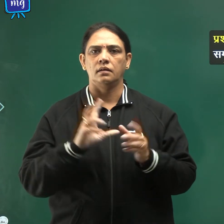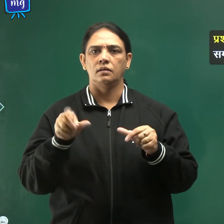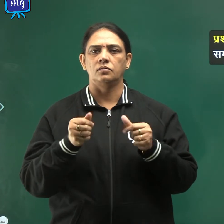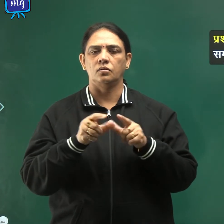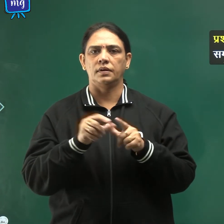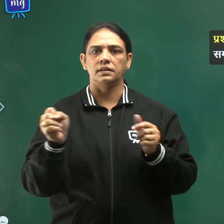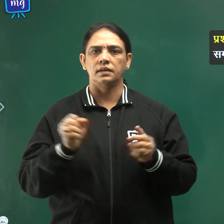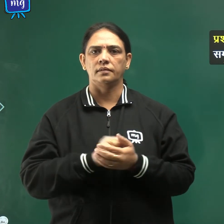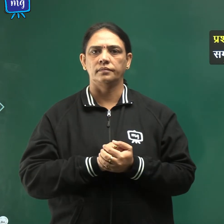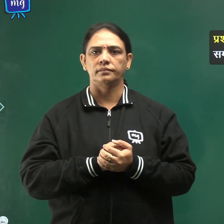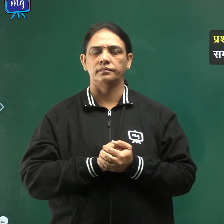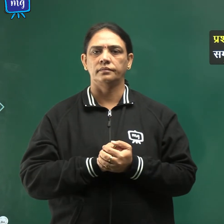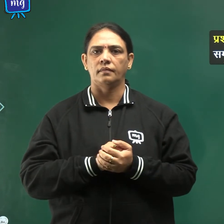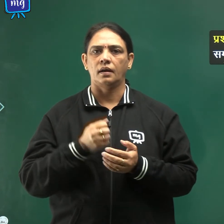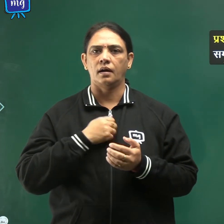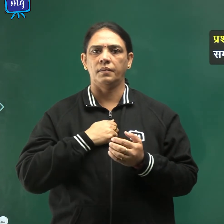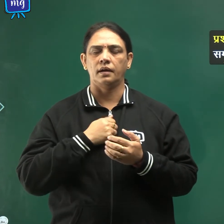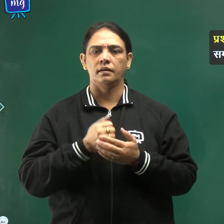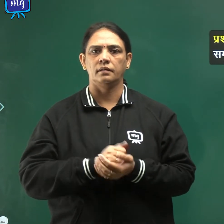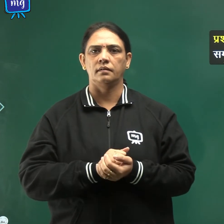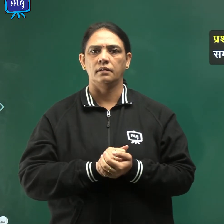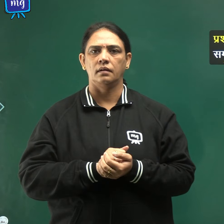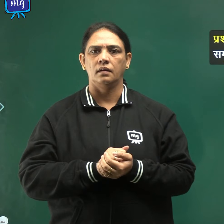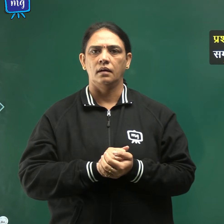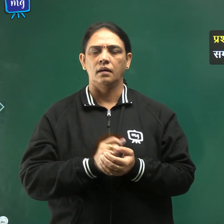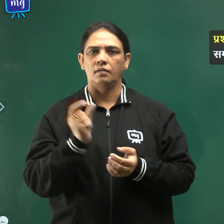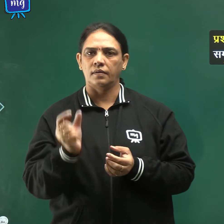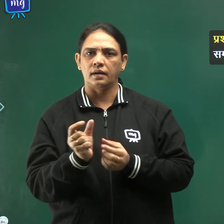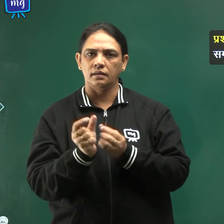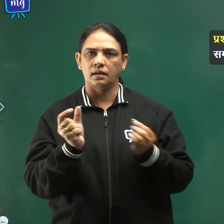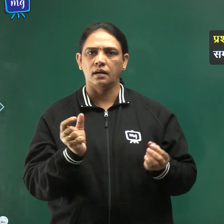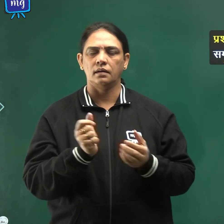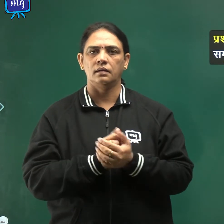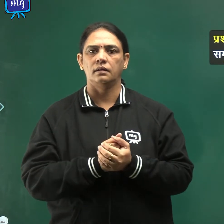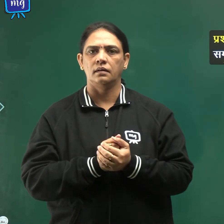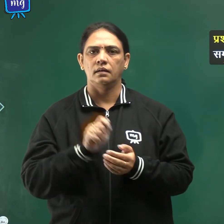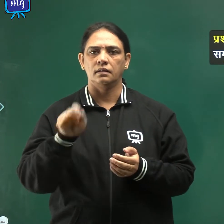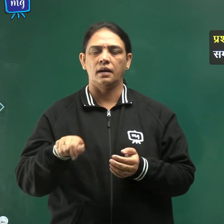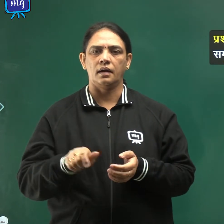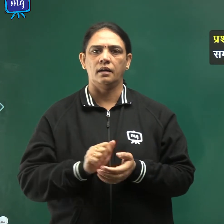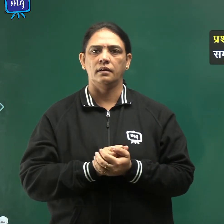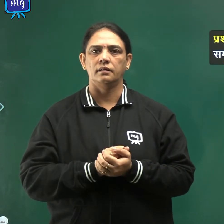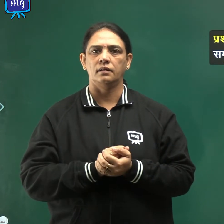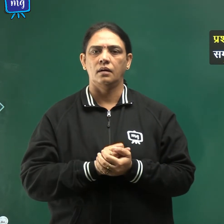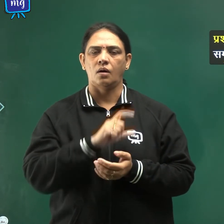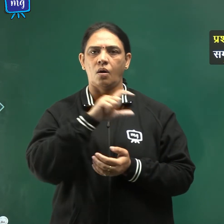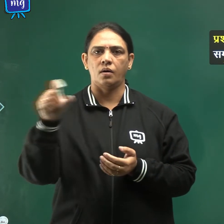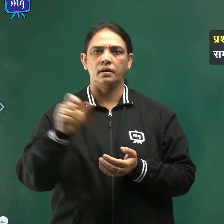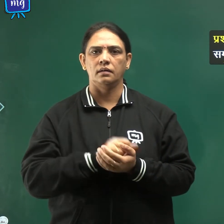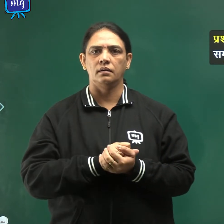ज्ञात कीजिए। हमें वर्ग अंतराल दिया हुआ है